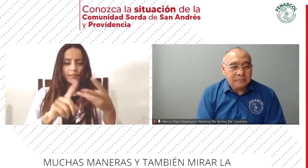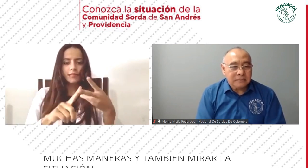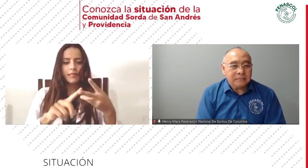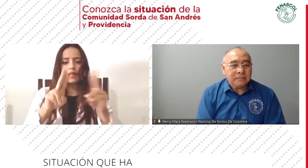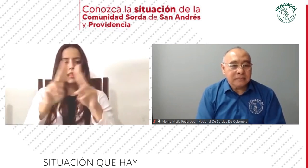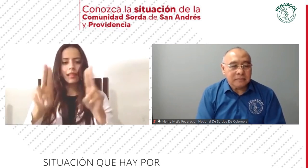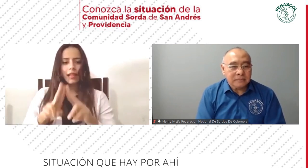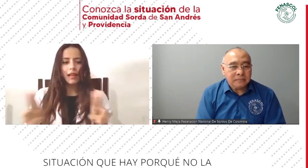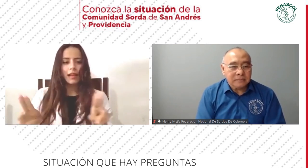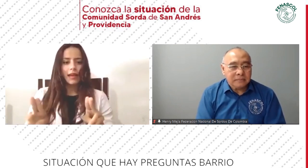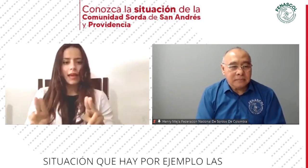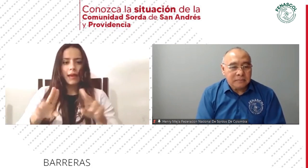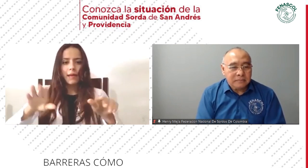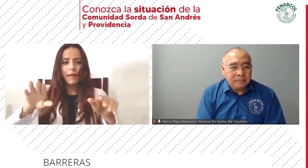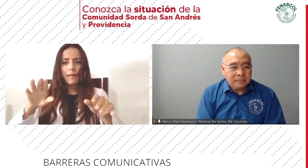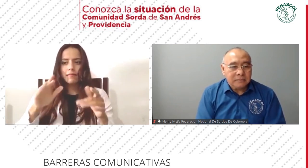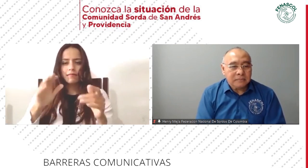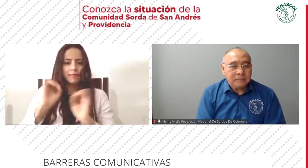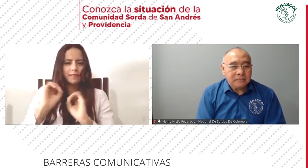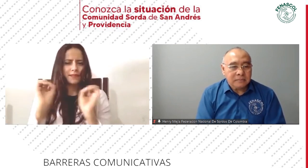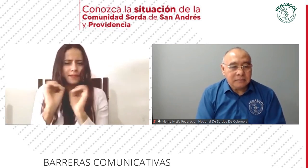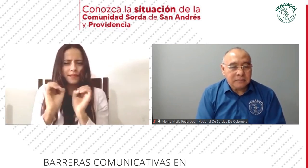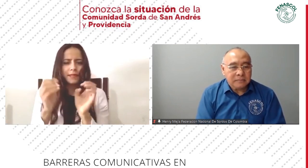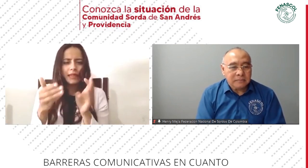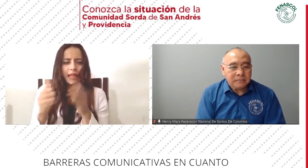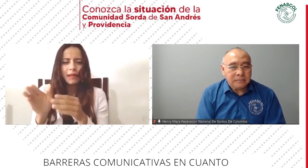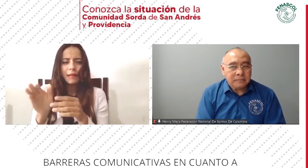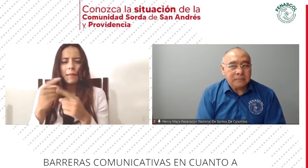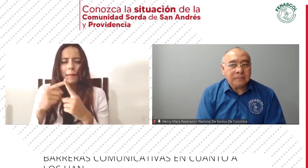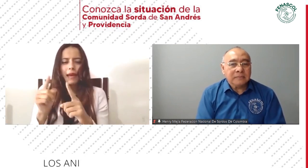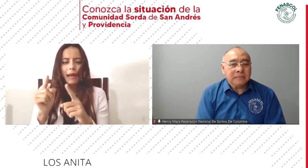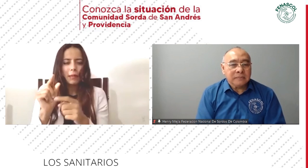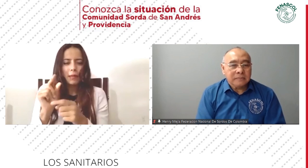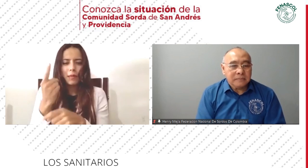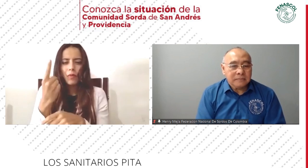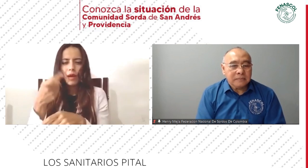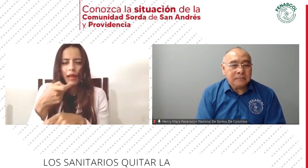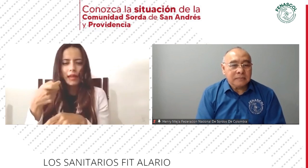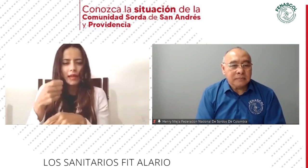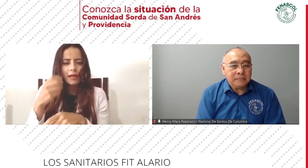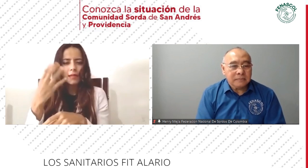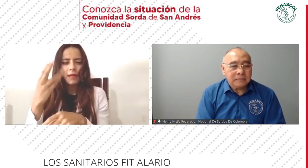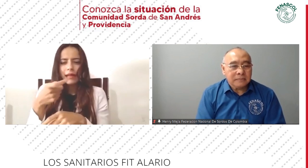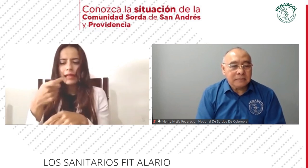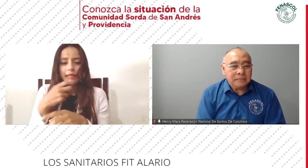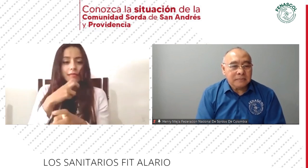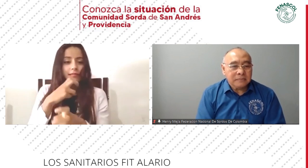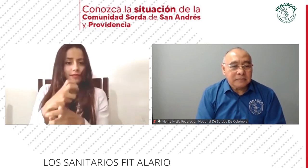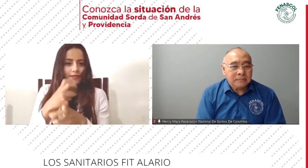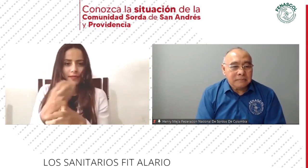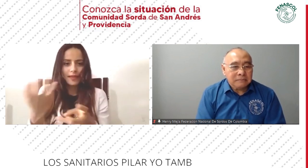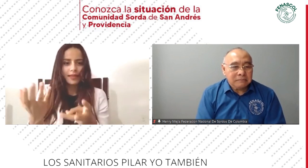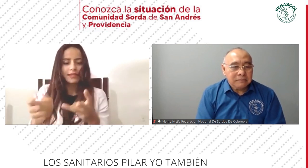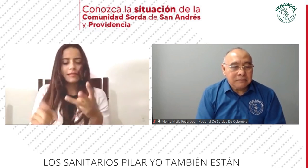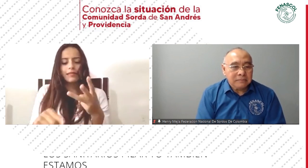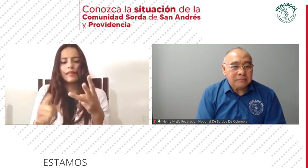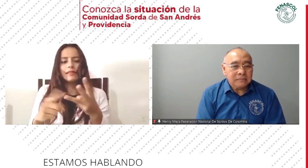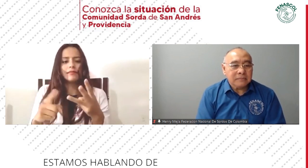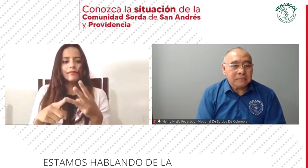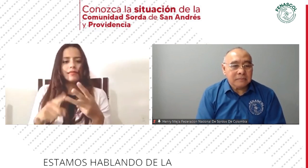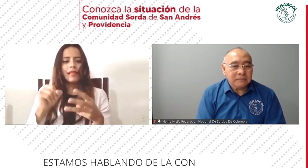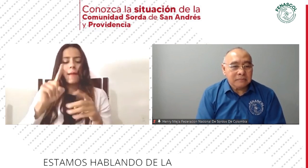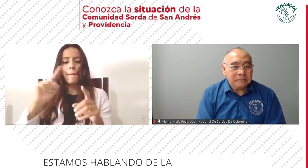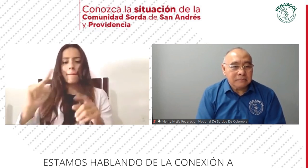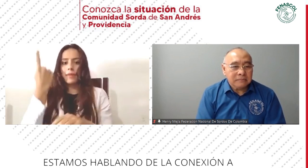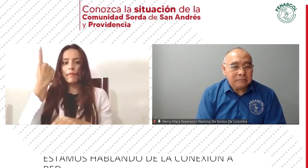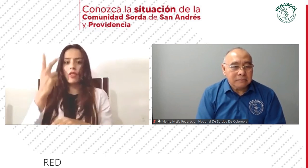situación que hay por algunas barreras comunicativas en cuanto a los sanitarios hospitalarios y también estamos hablando de